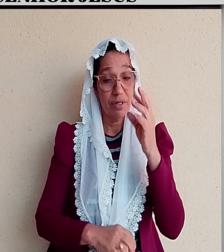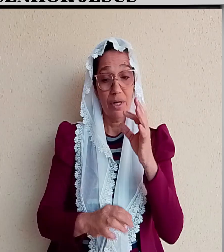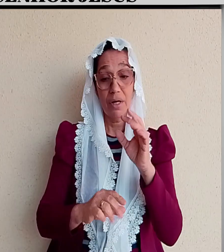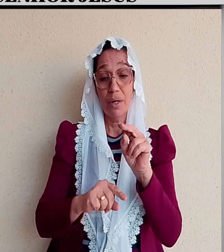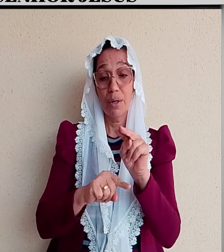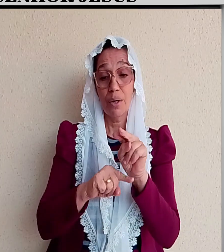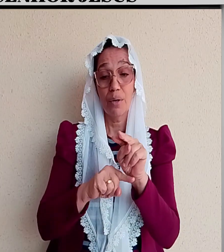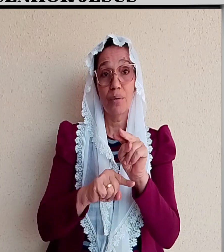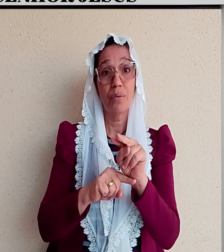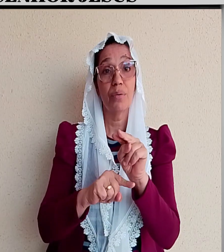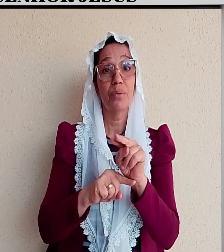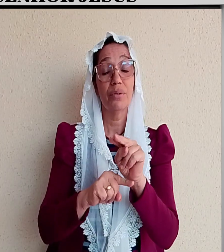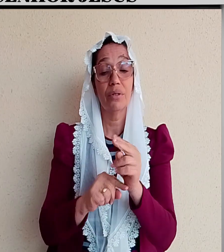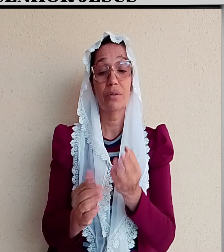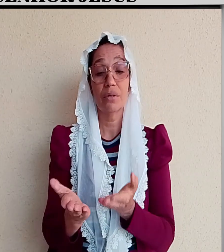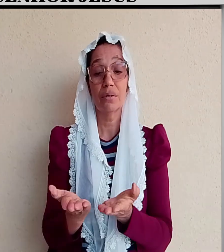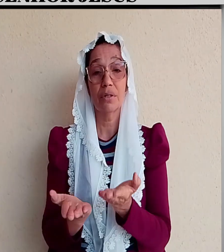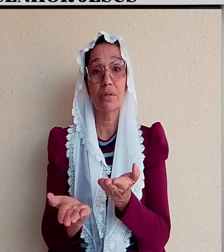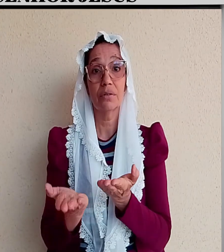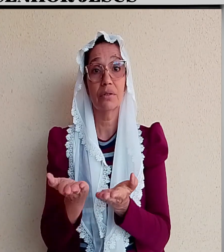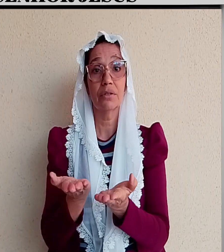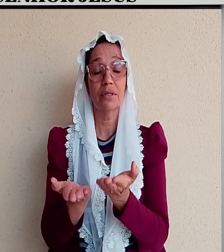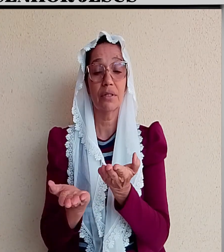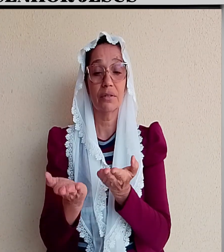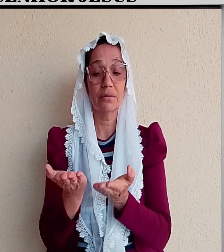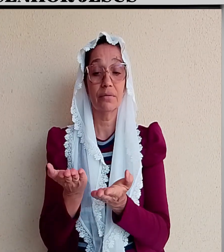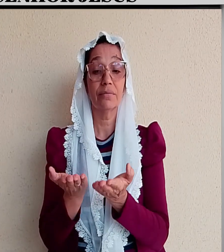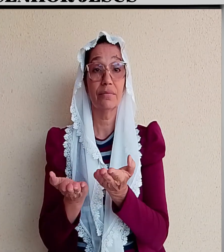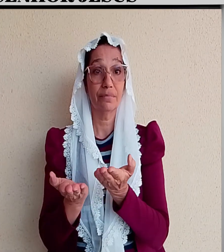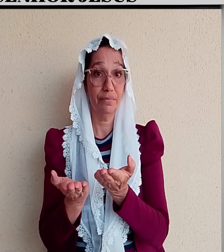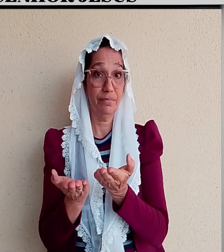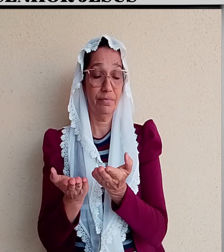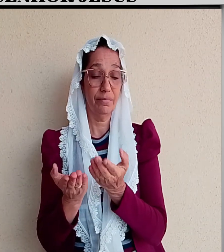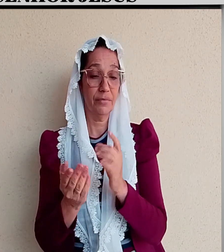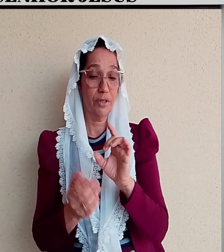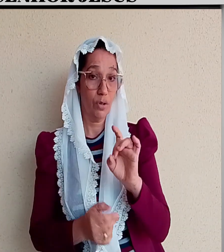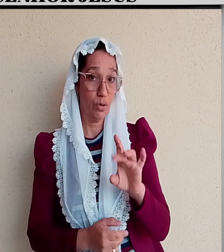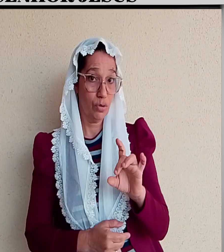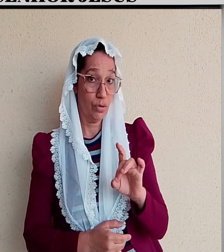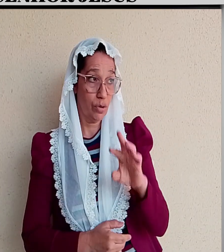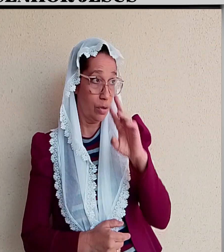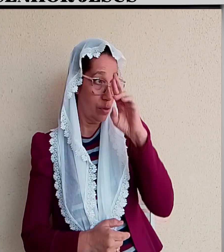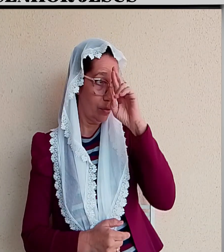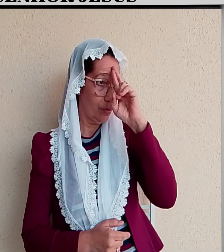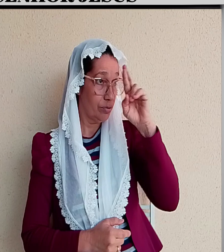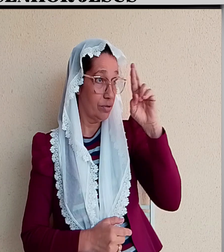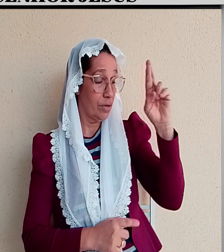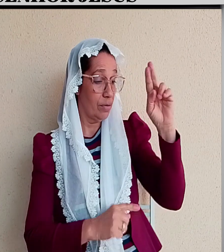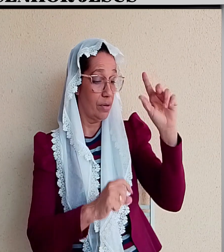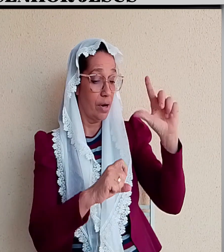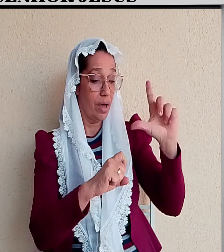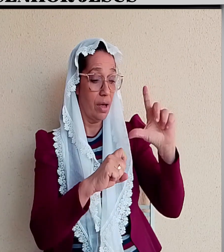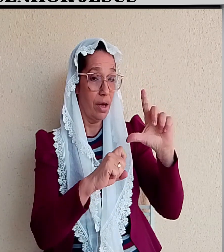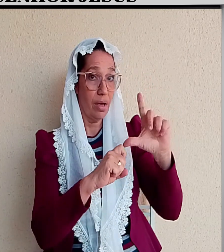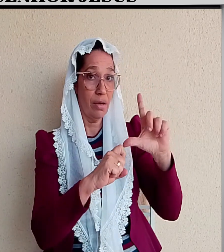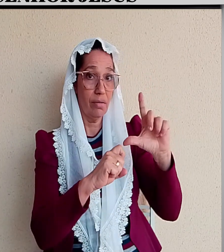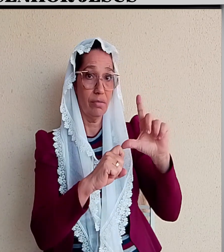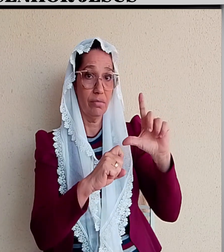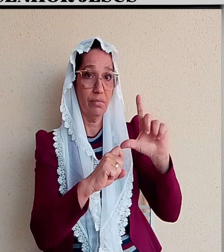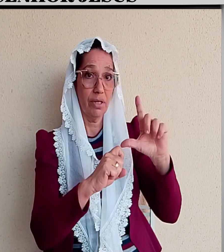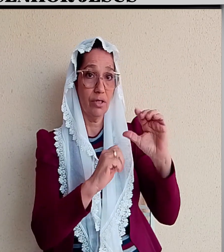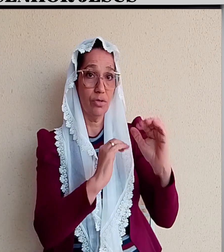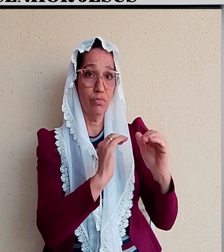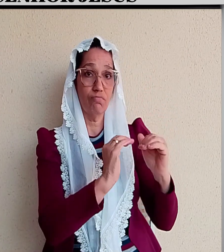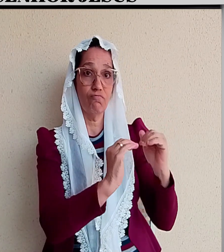aleluia, Ele vai dizer se você está apto a desligar, aleluia, Jesus, a desligar desse corpo para ir para um novo